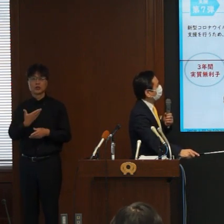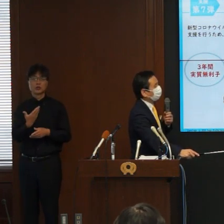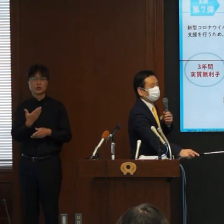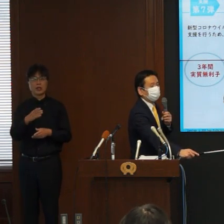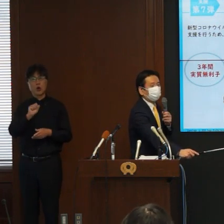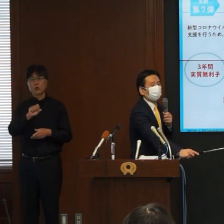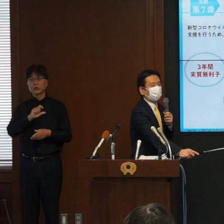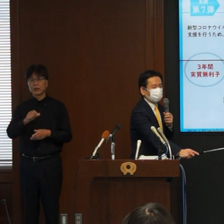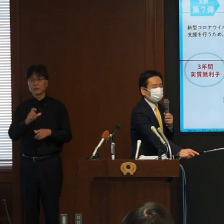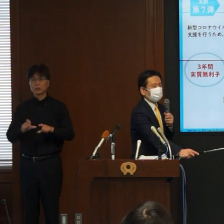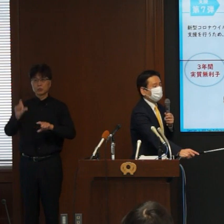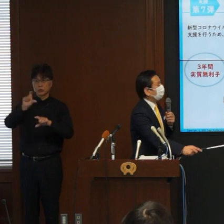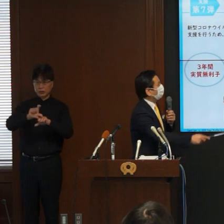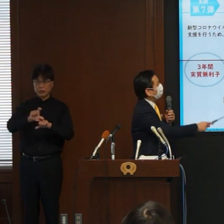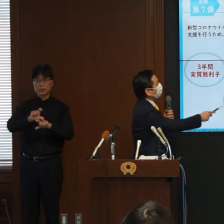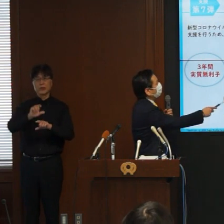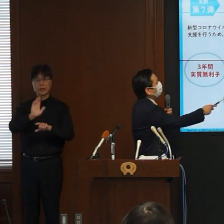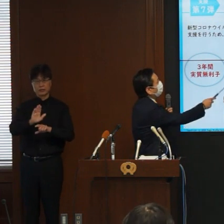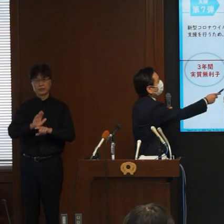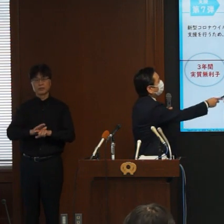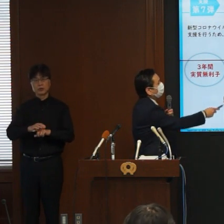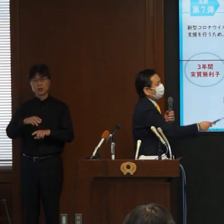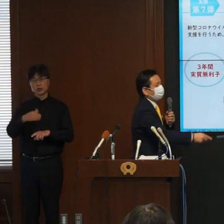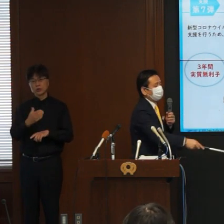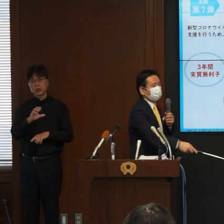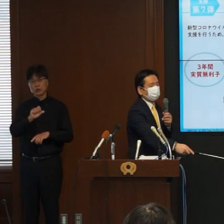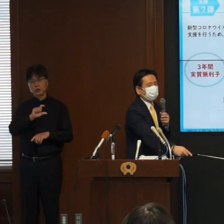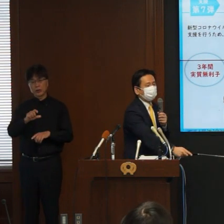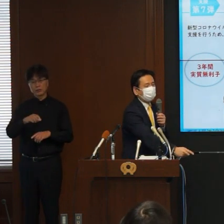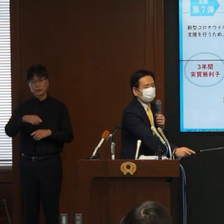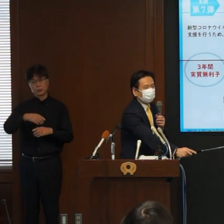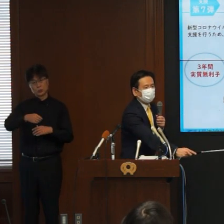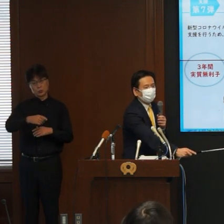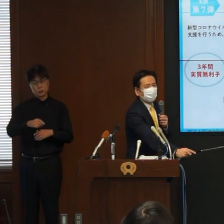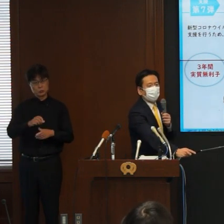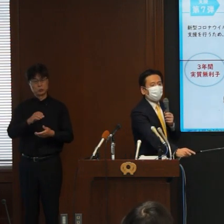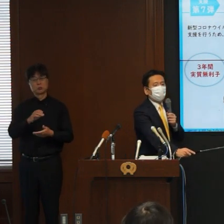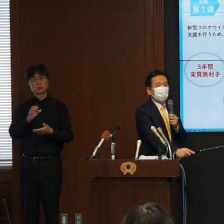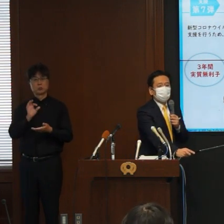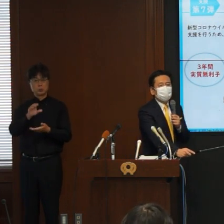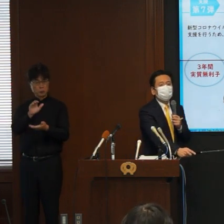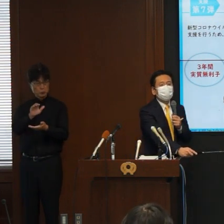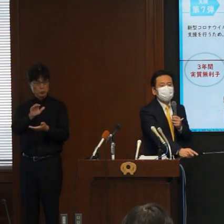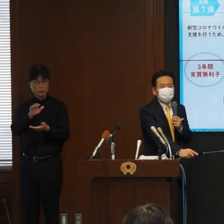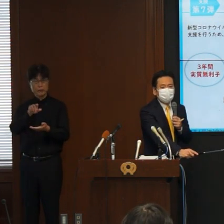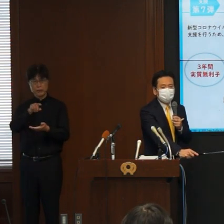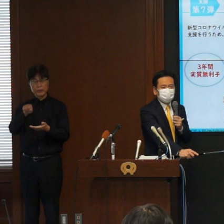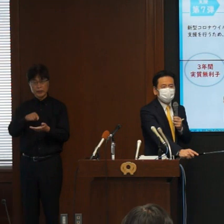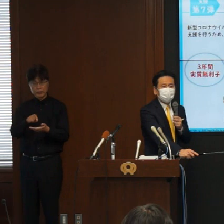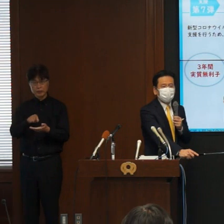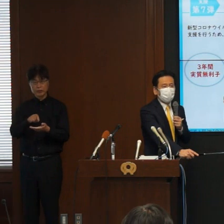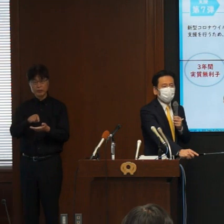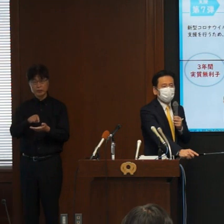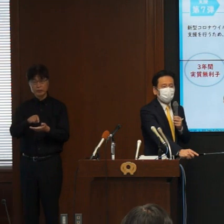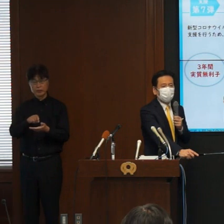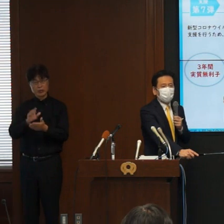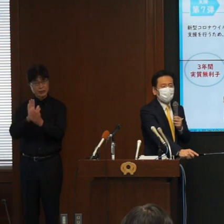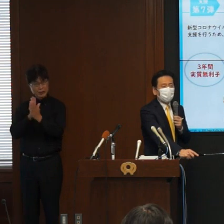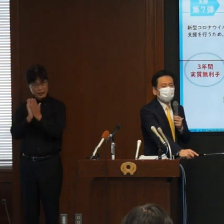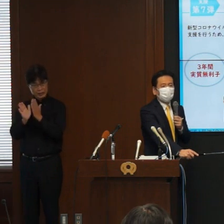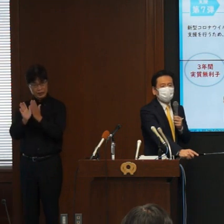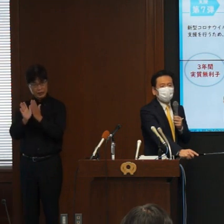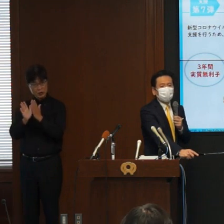するということであります。でこの900億円融資増するんですけれども、協調融資です、県